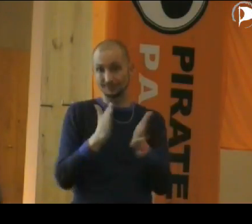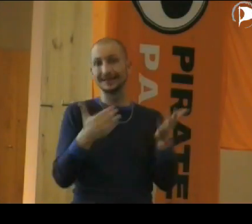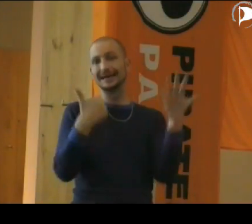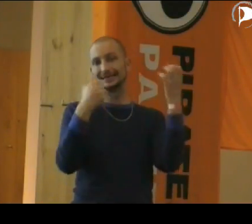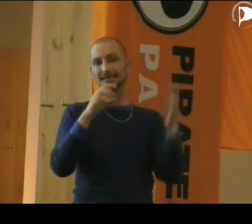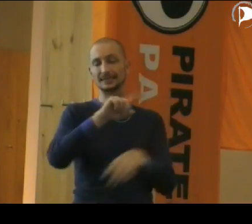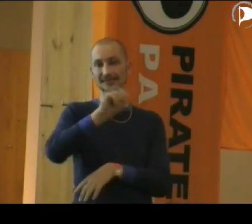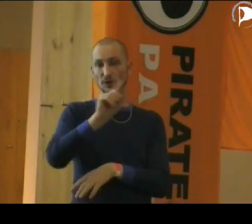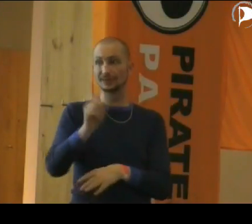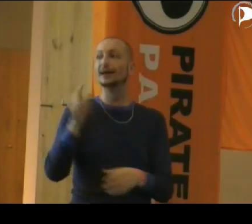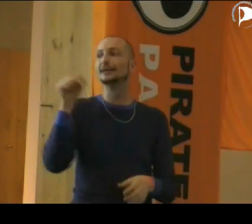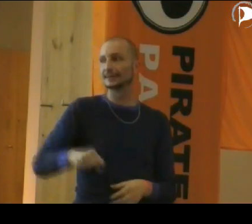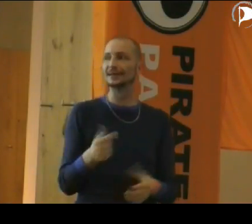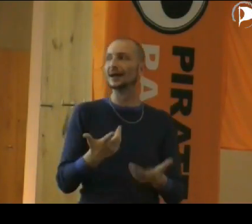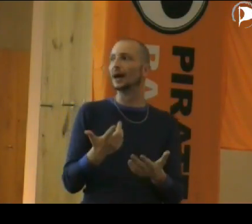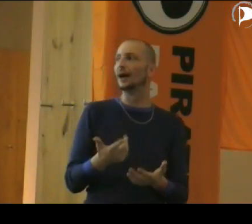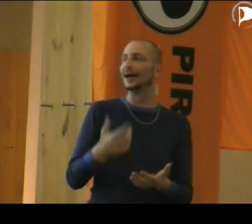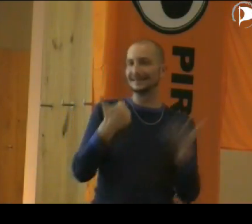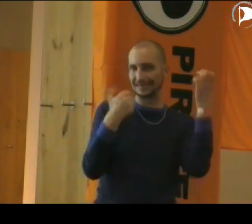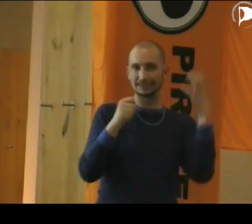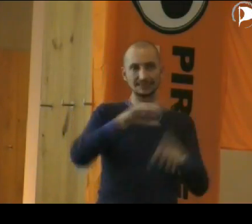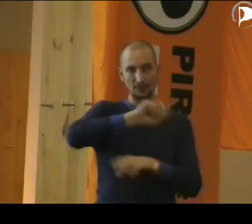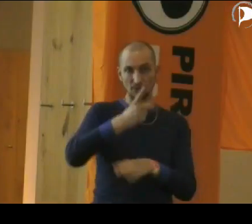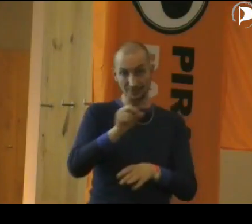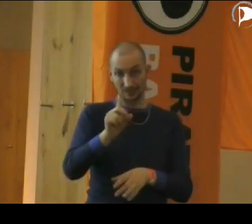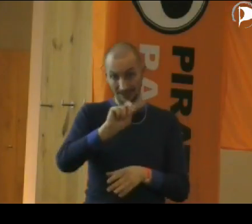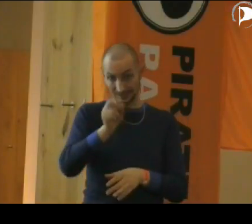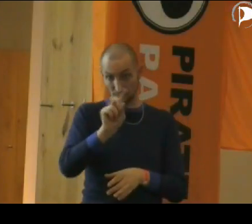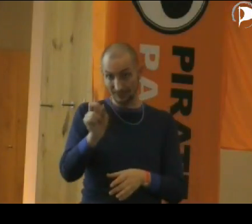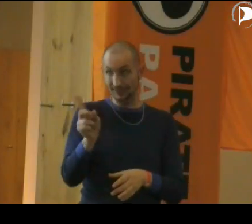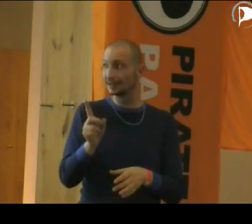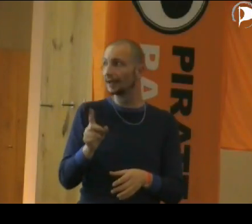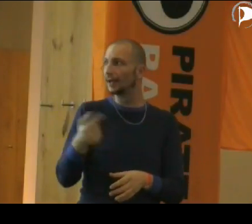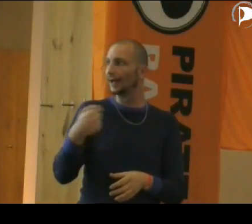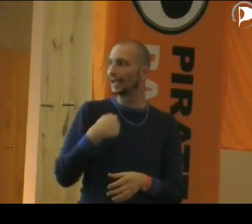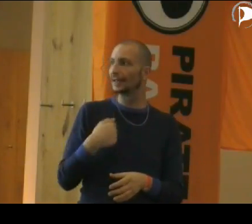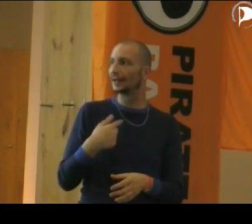okay die redezeit ist auch sich diese kunden betroffen